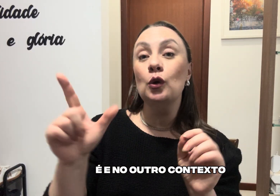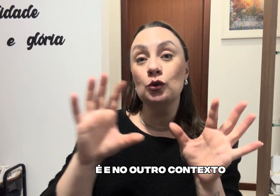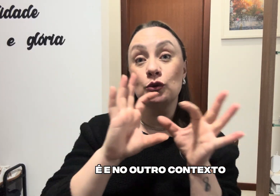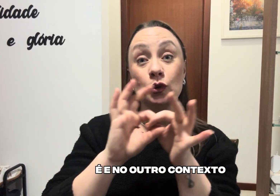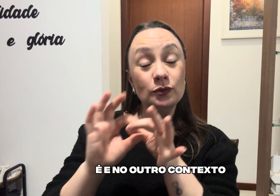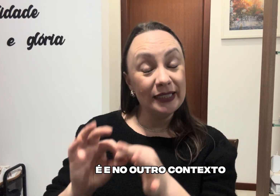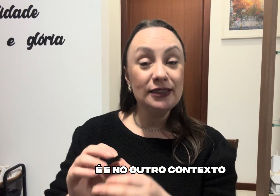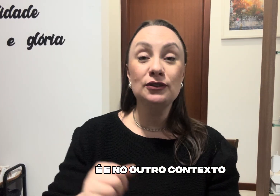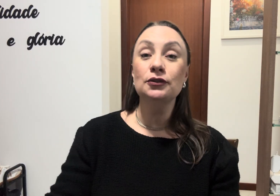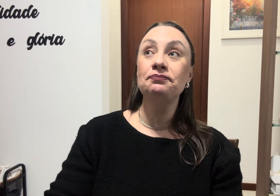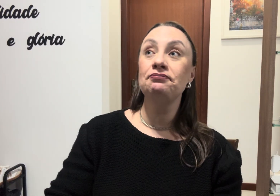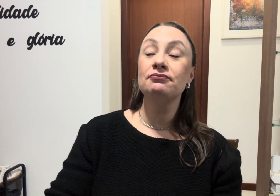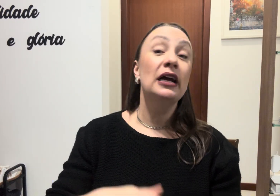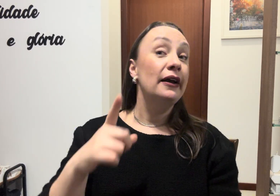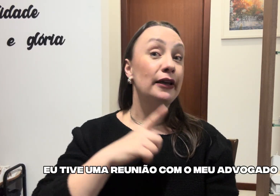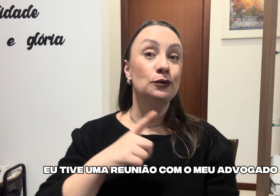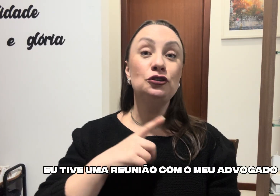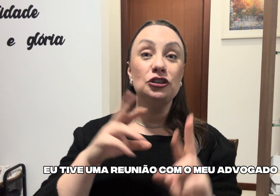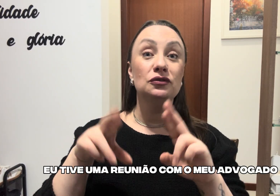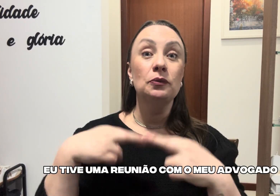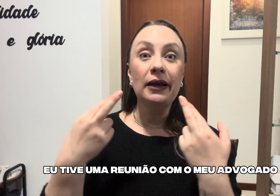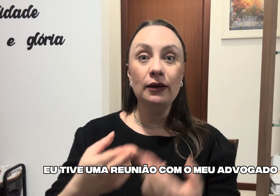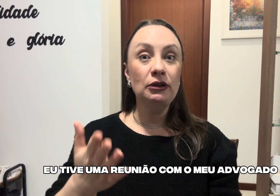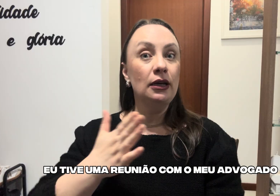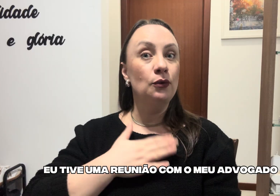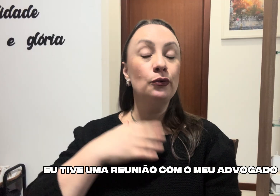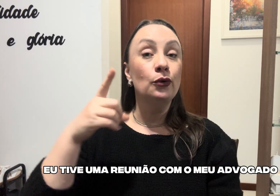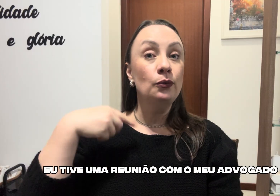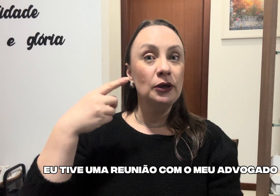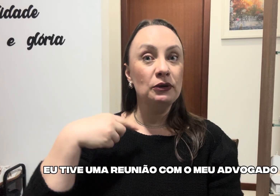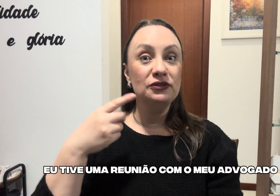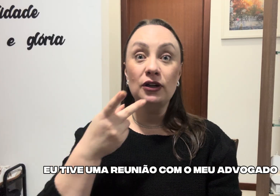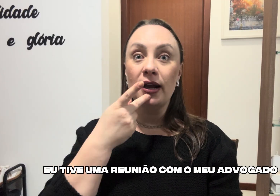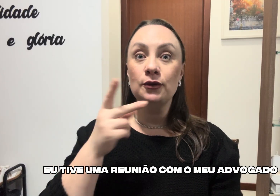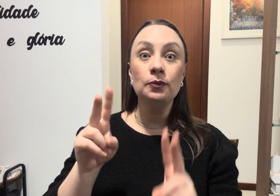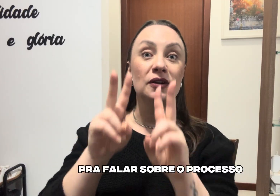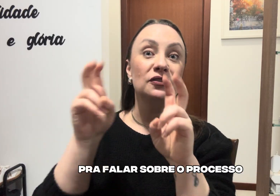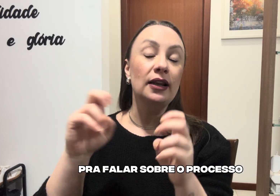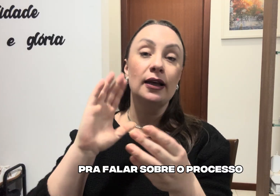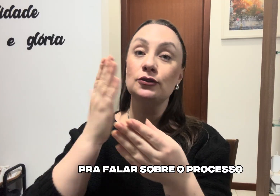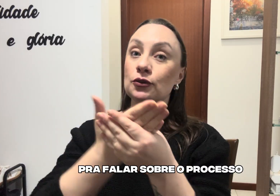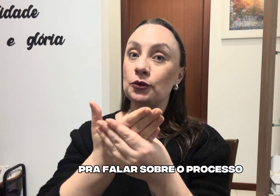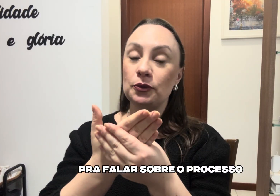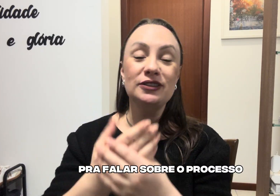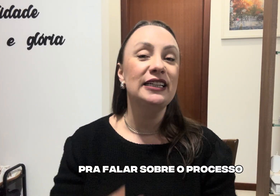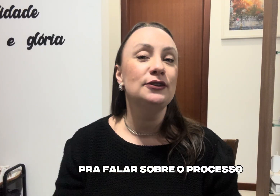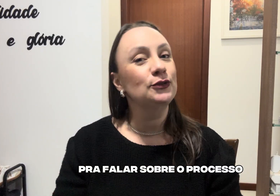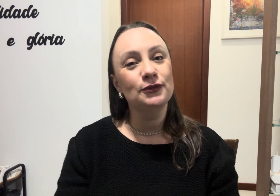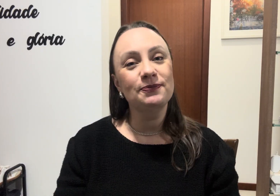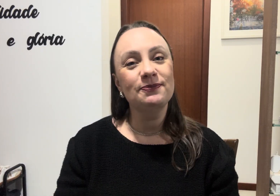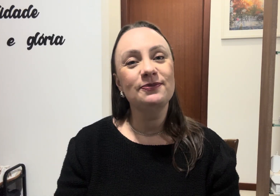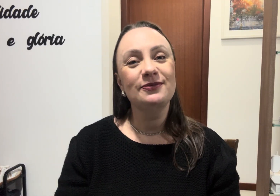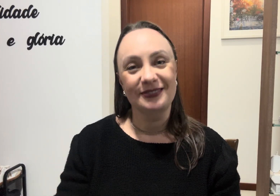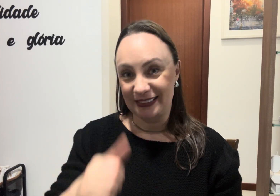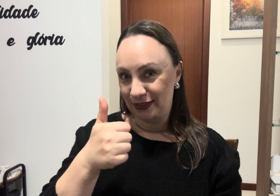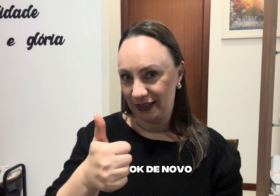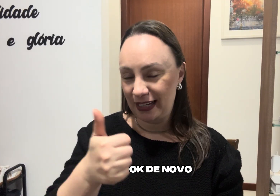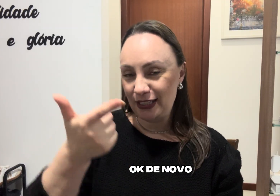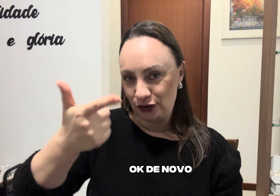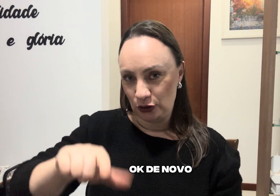outro contexto, eu tive uma reunião com o meu advogado para falar sobre o processo. Ok? De